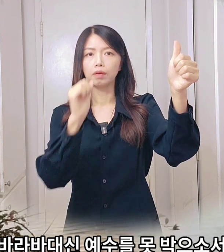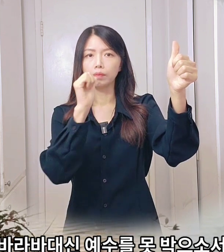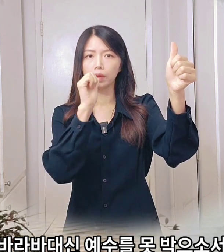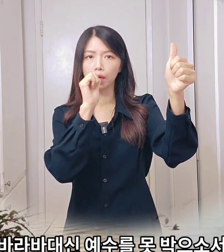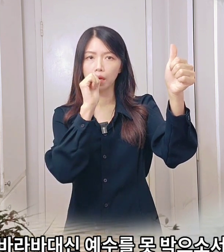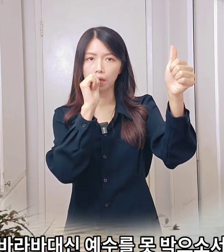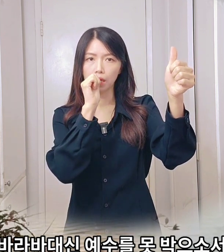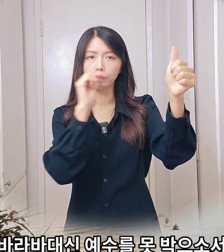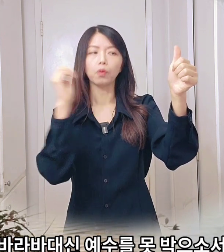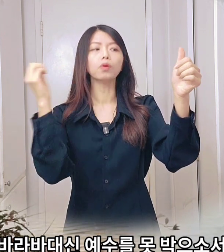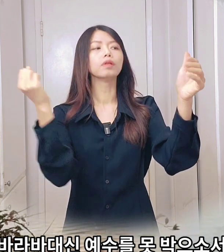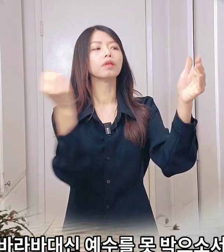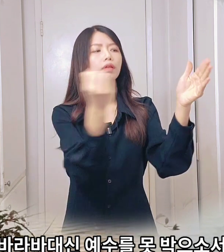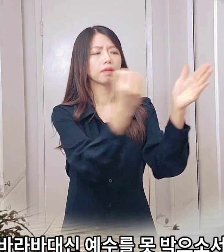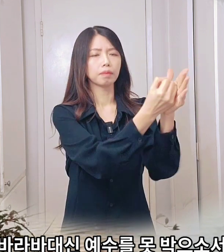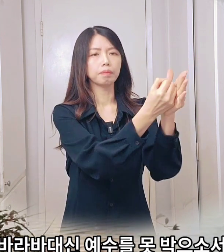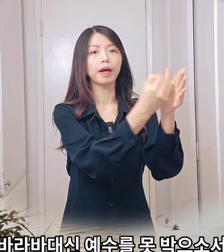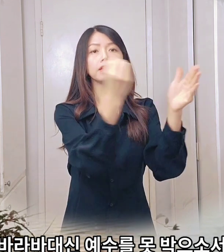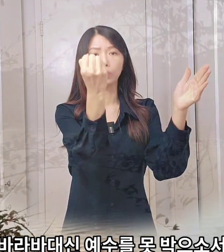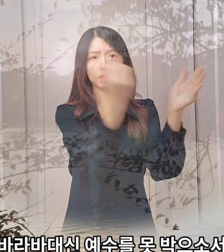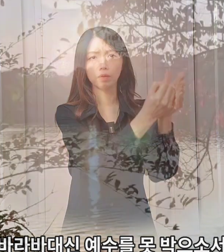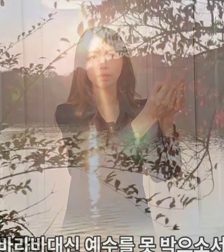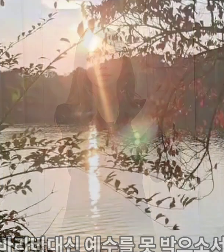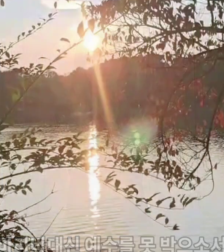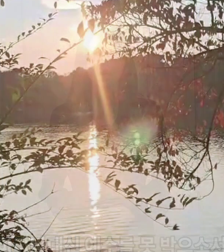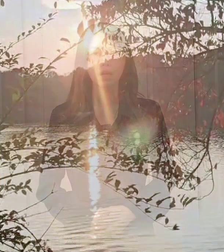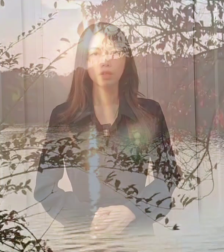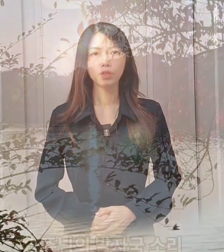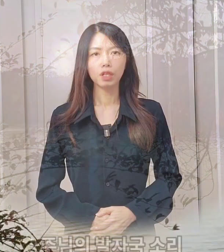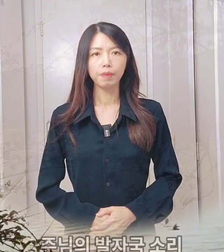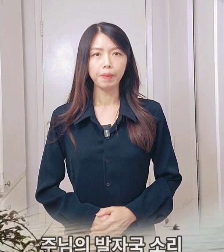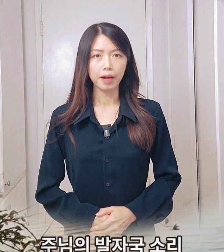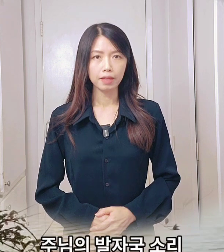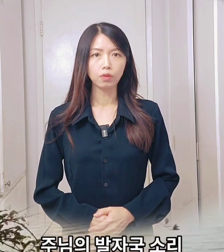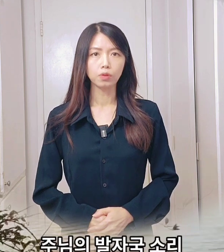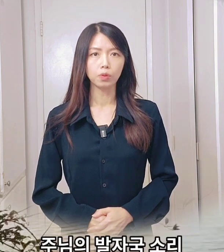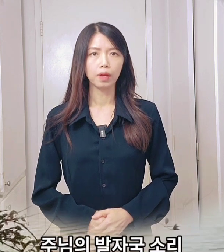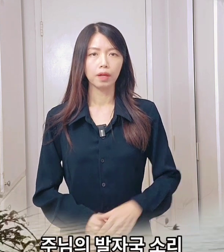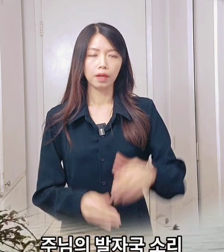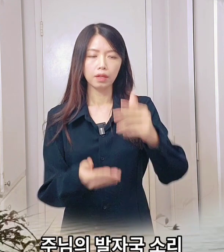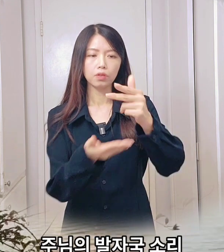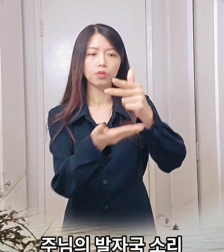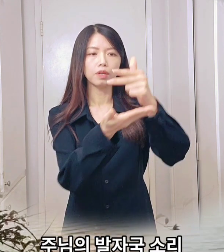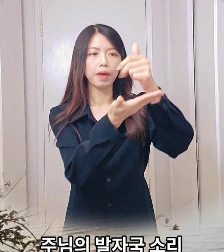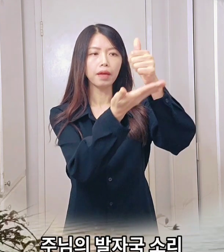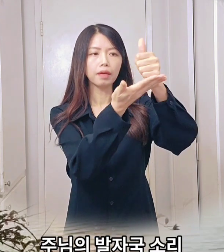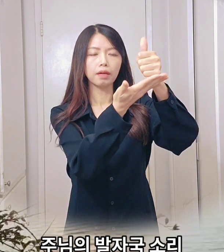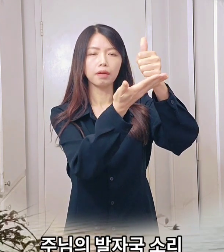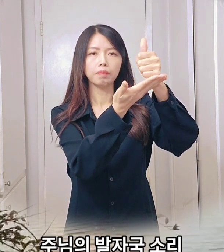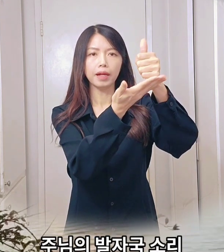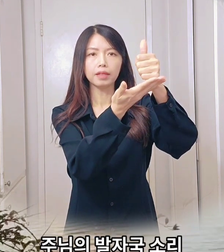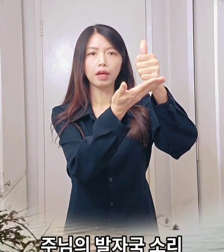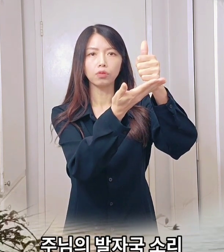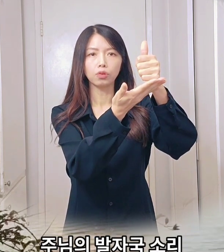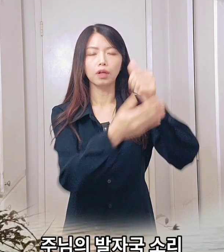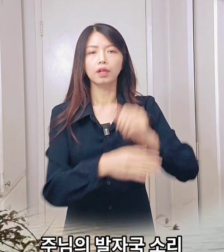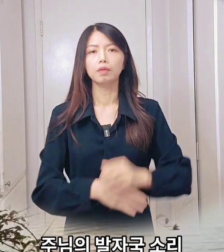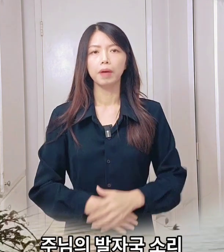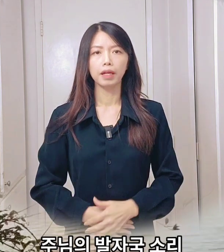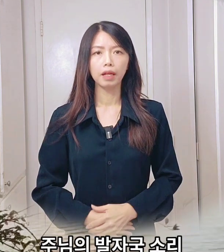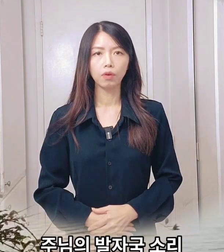박으소서. 못 박으소서. 주님의 발자국 소리. 주님의